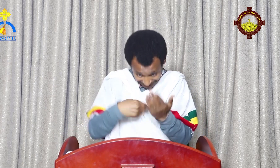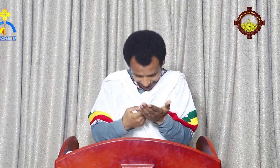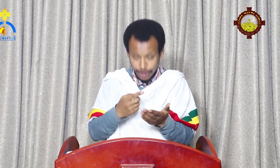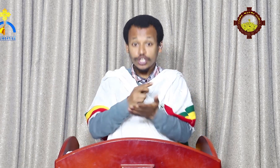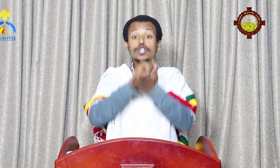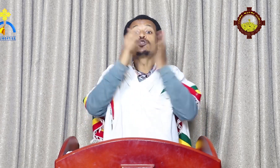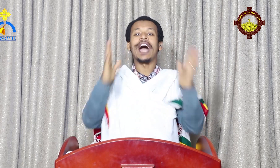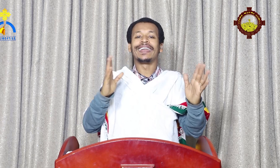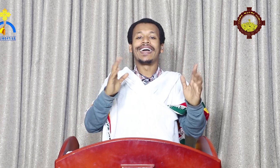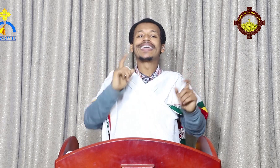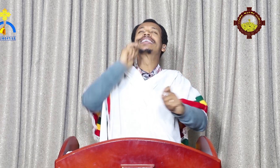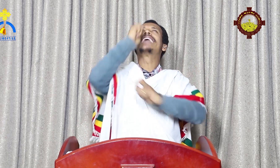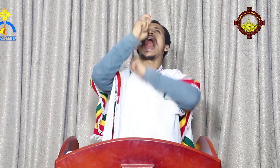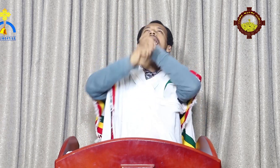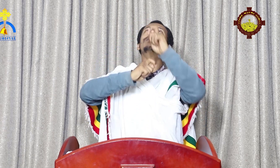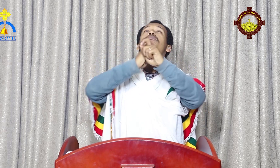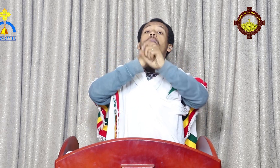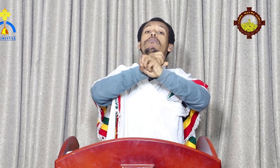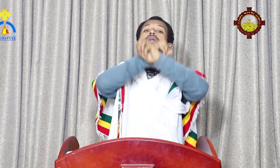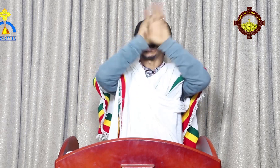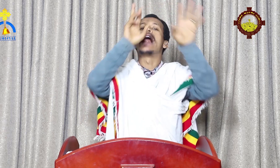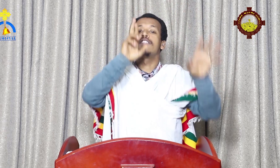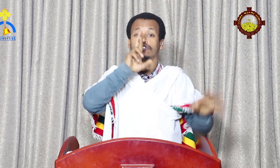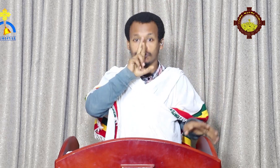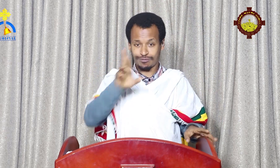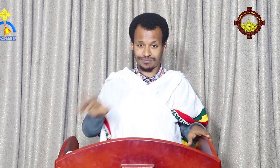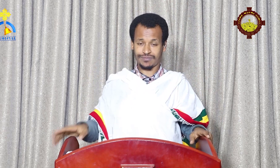ስለዚህ ቅዱሳን የዓለም ብርሃን ናቸው።